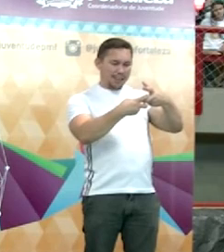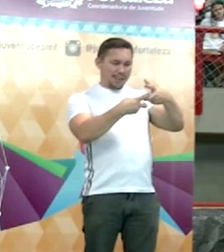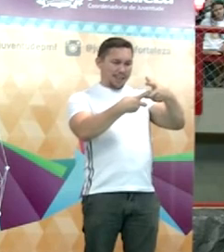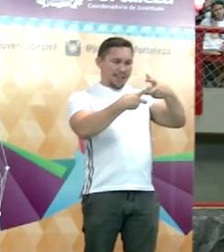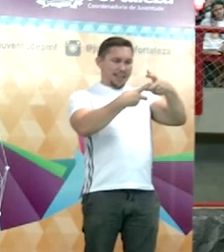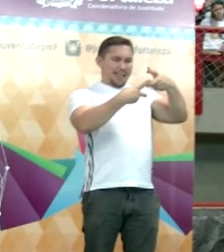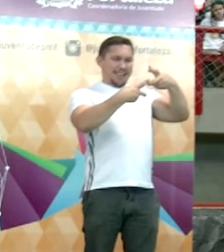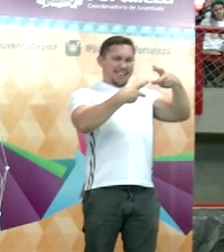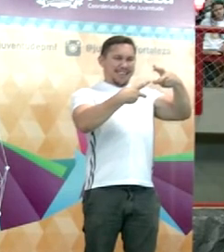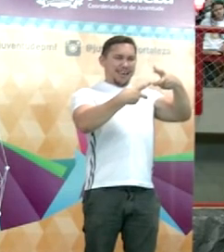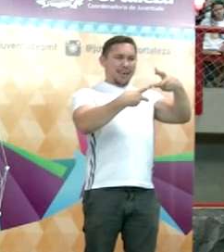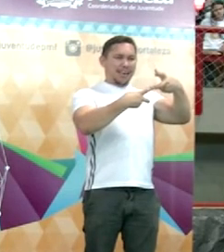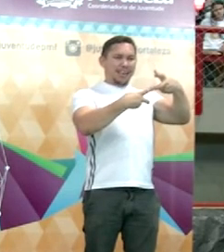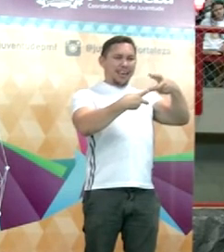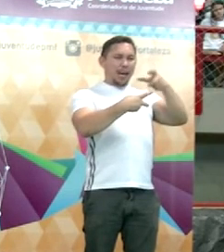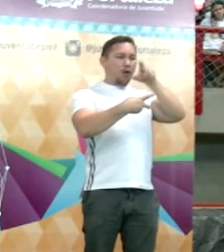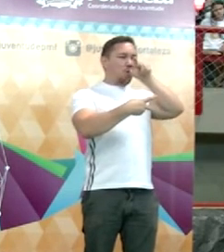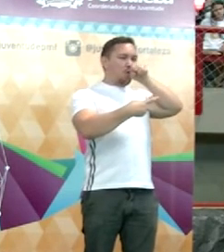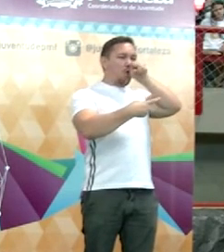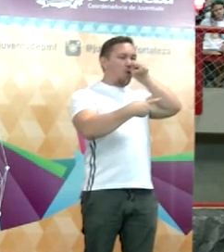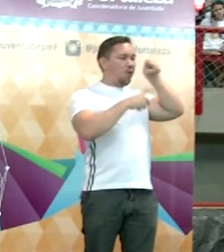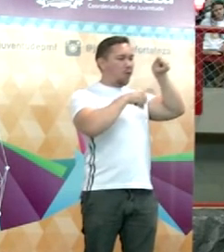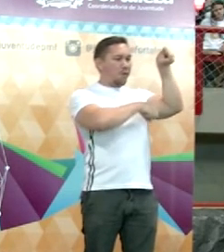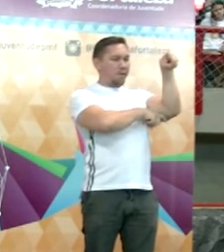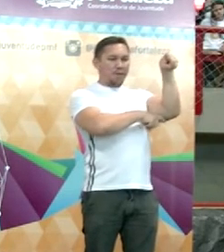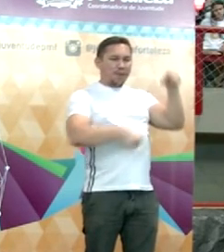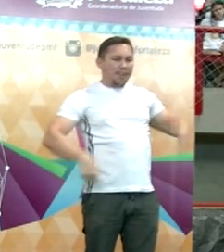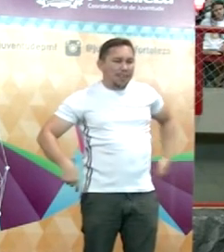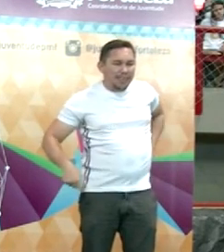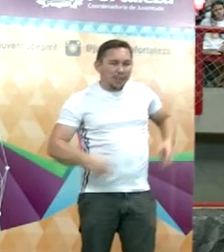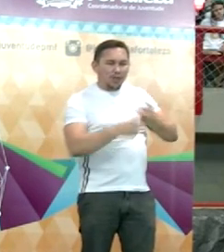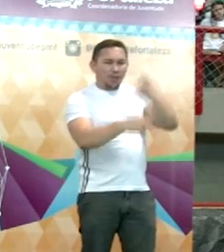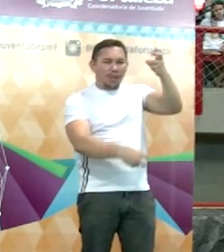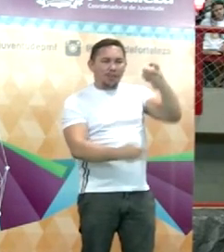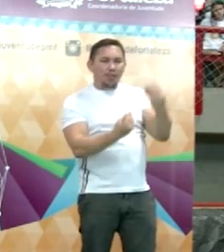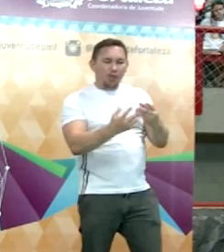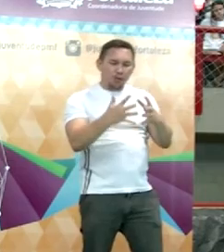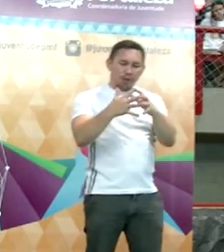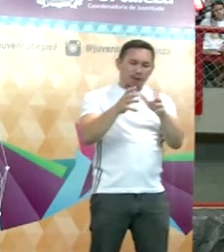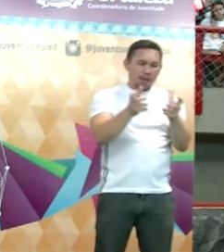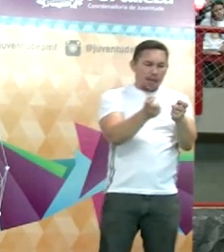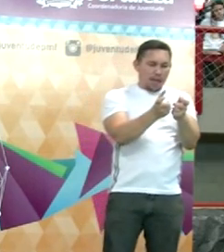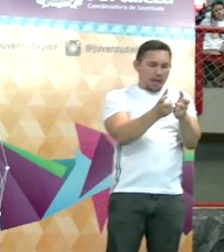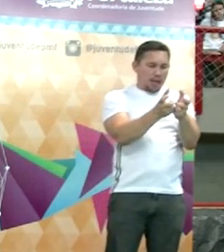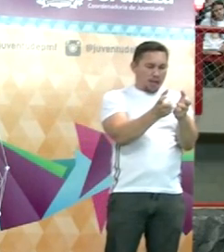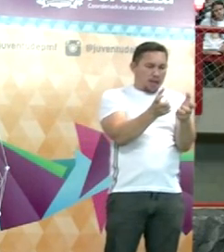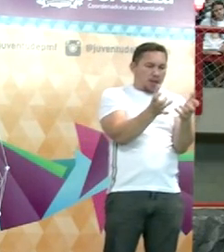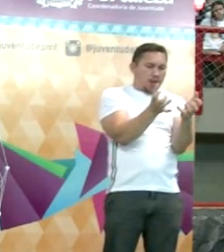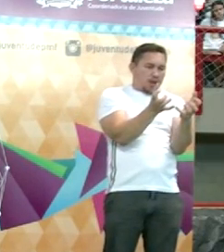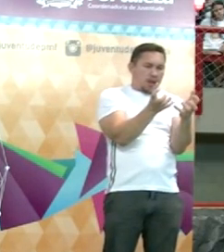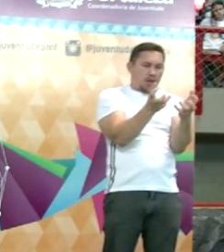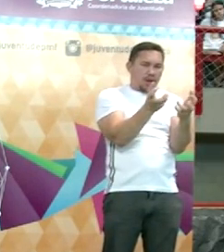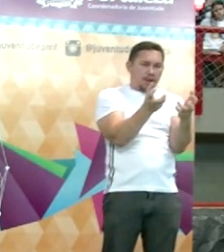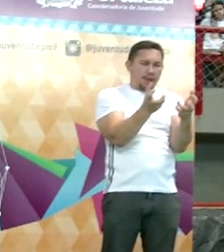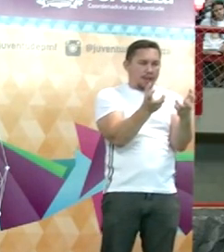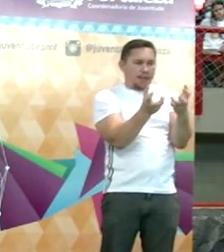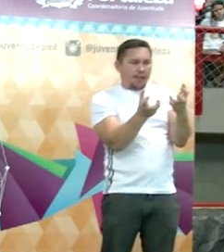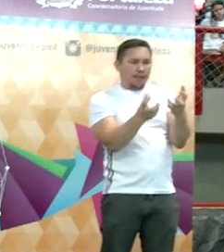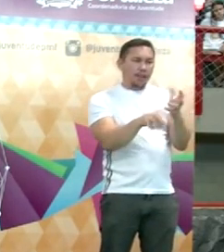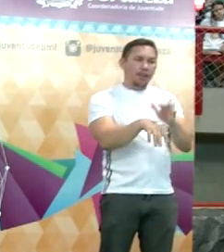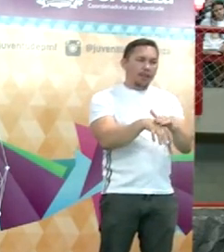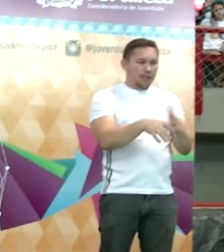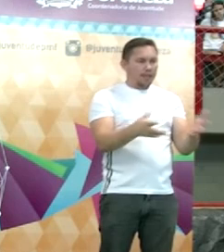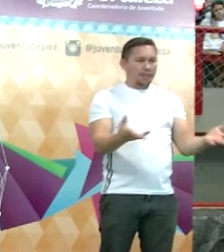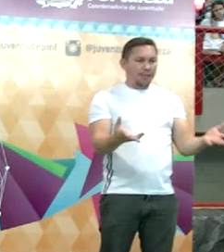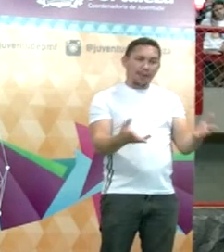bunda. Imagine ele com a lesão por esforço repetitivo nos dedos. Professor, eu estou lascado. Ainda dá tempo, se